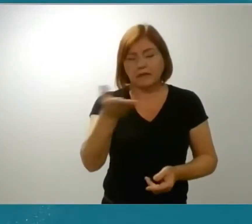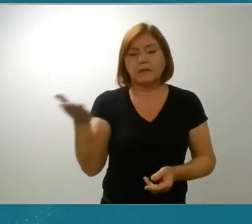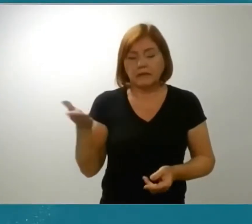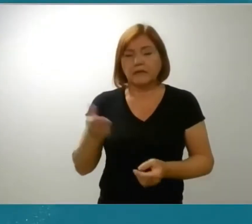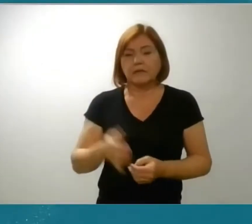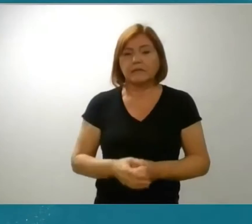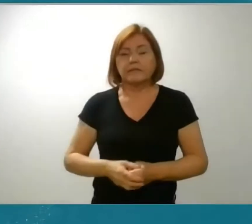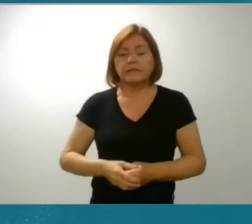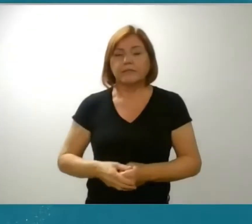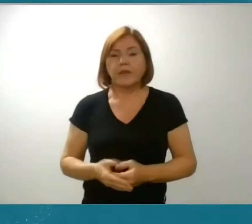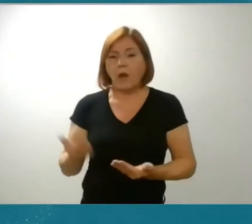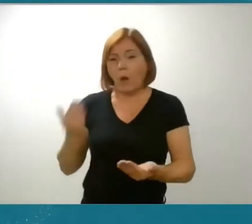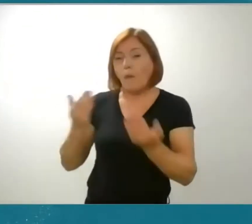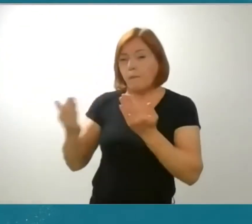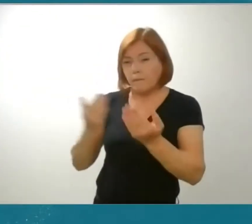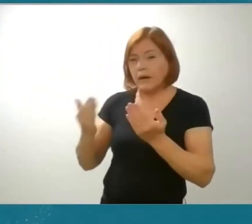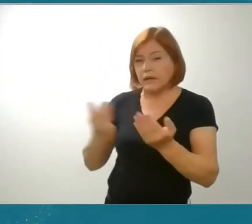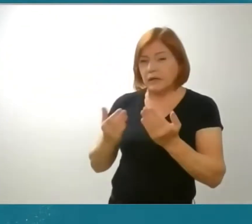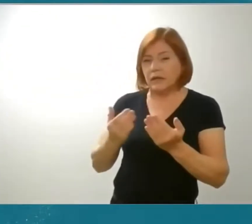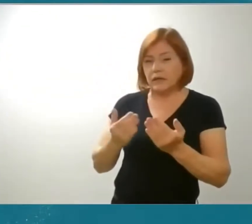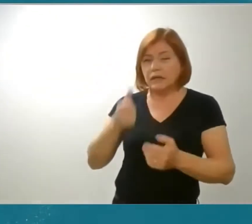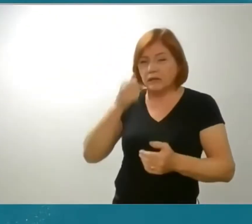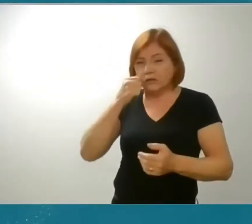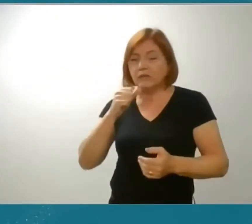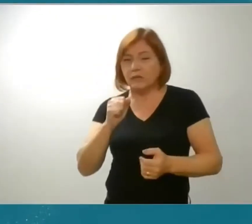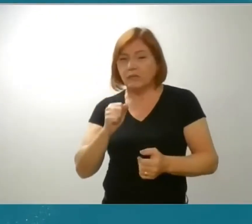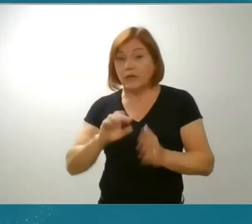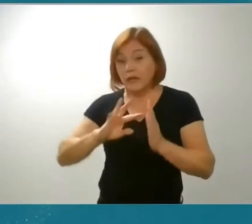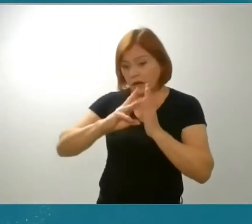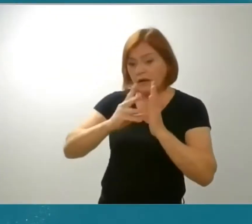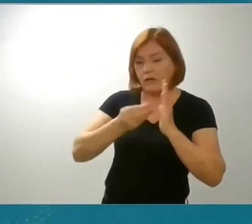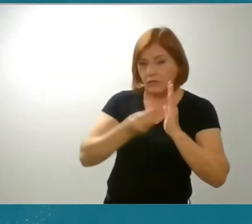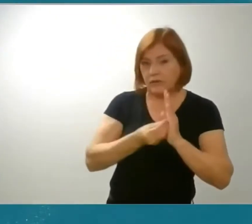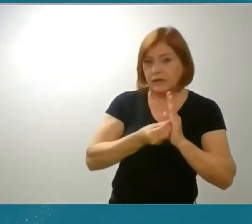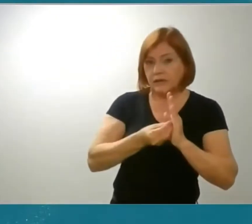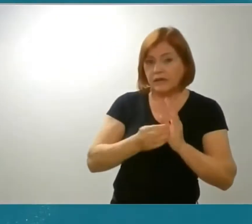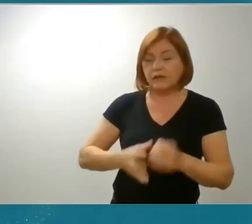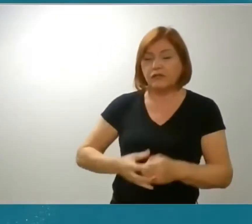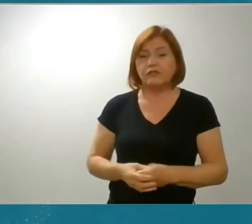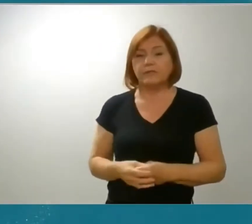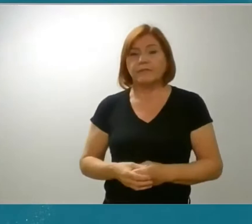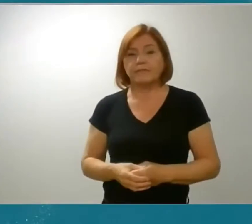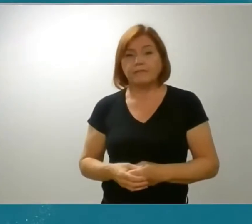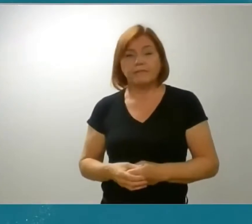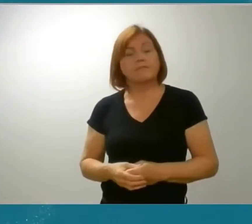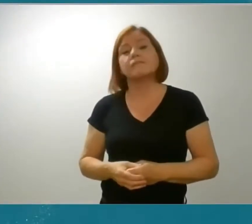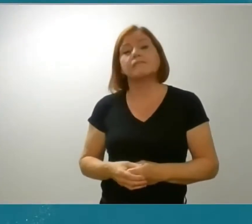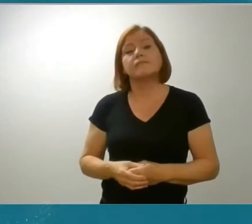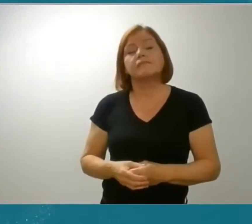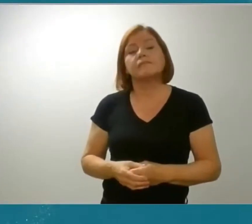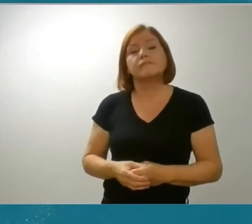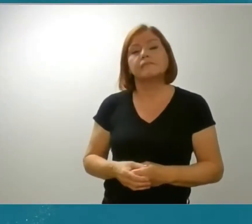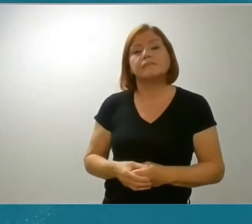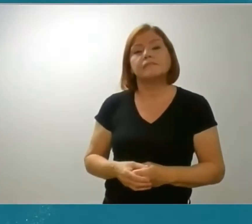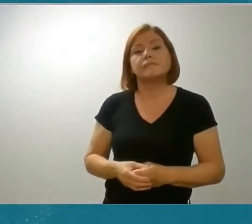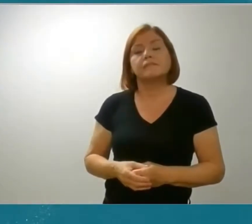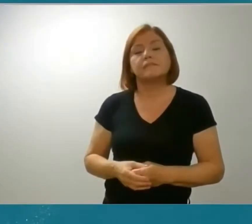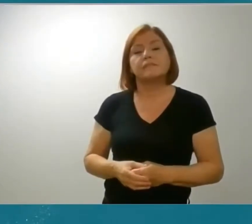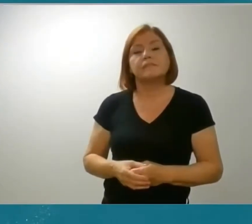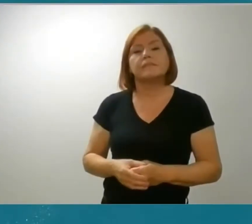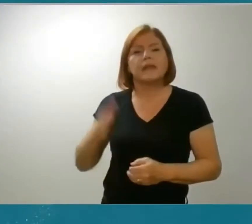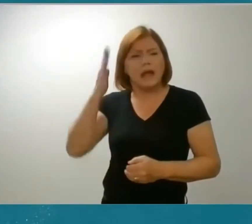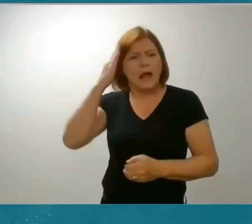Versículo 16, ela sabe avaliar a conveniência de um campo agricultável e o compra com